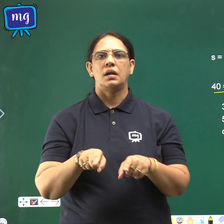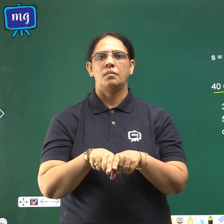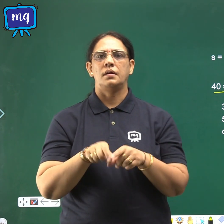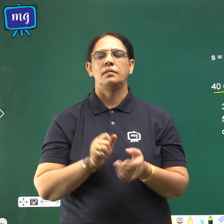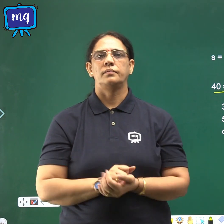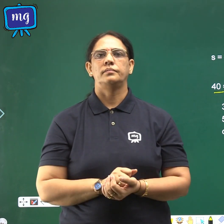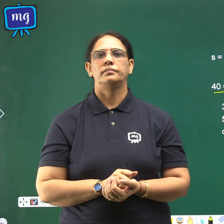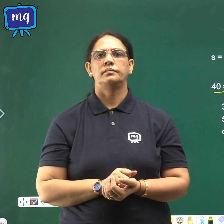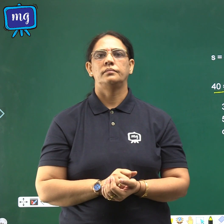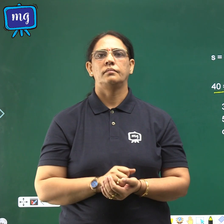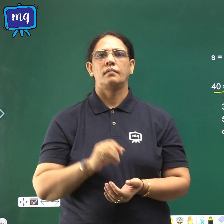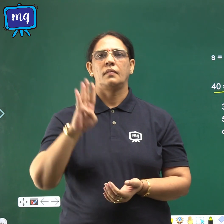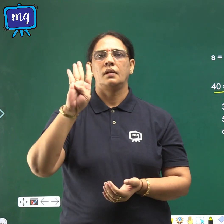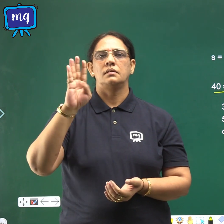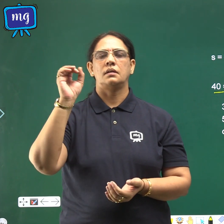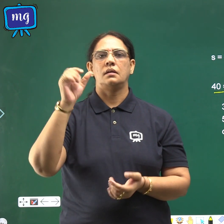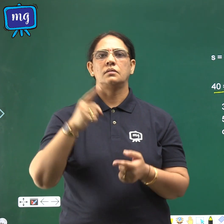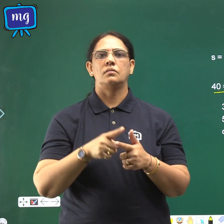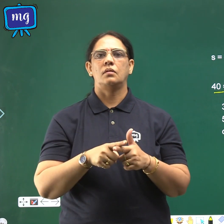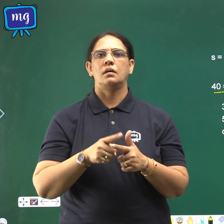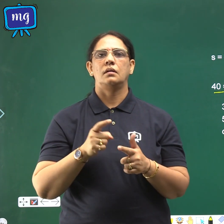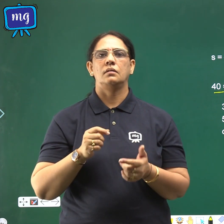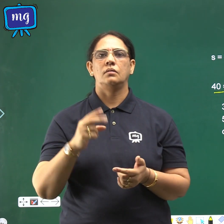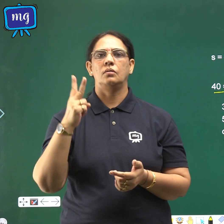बराबर 40 गुणा 2